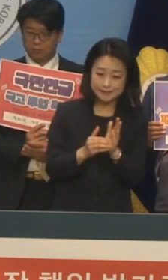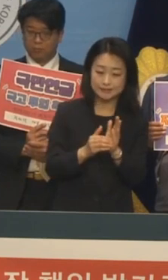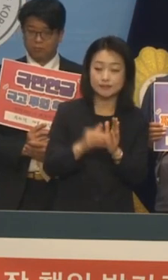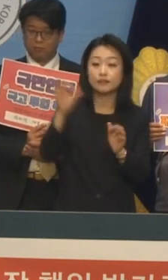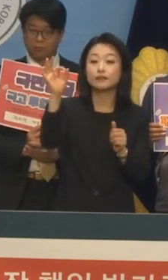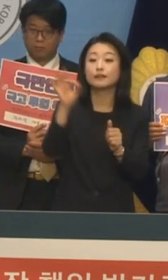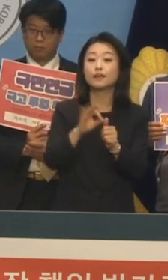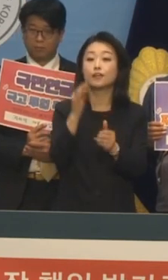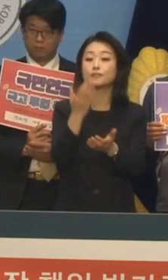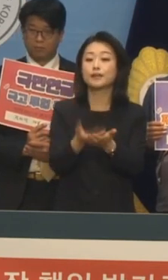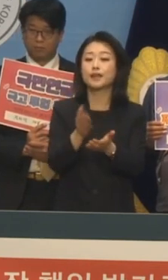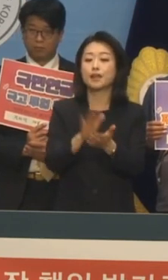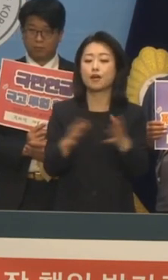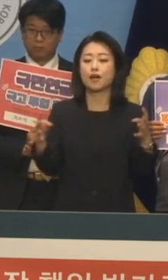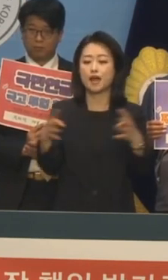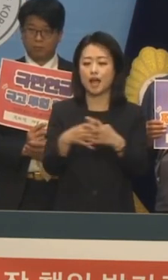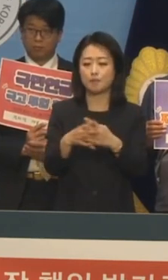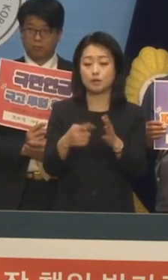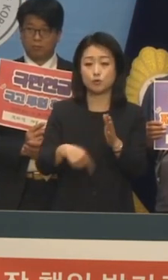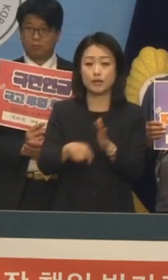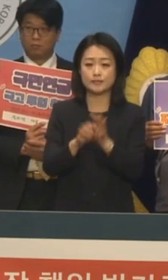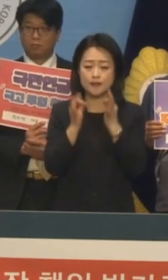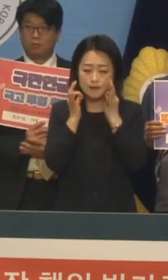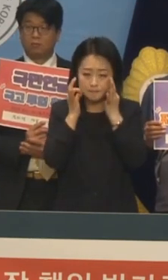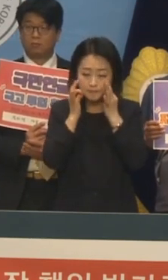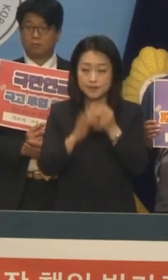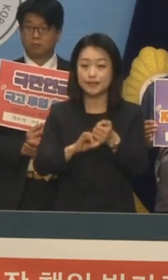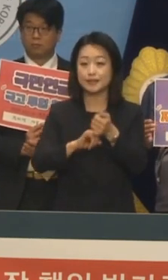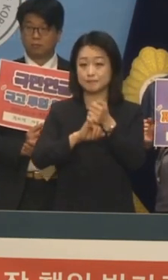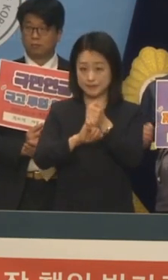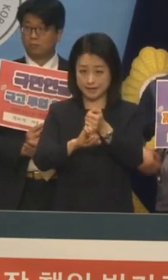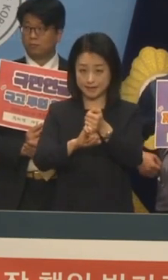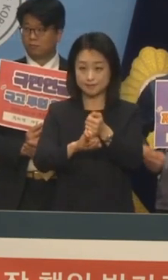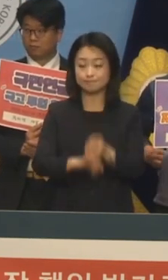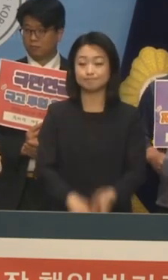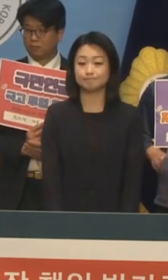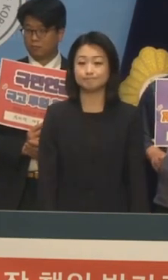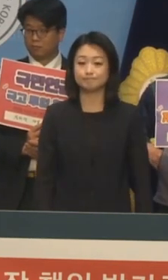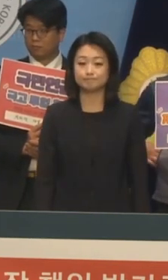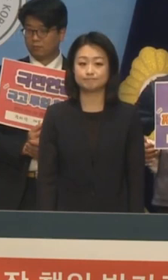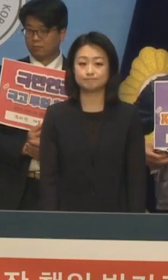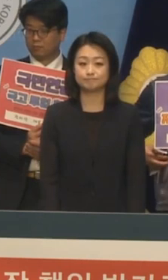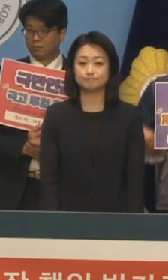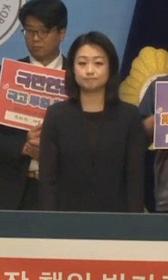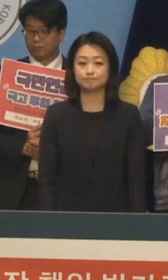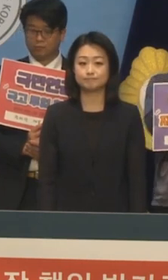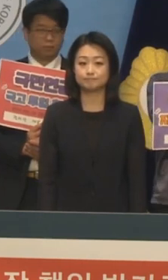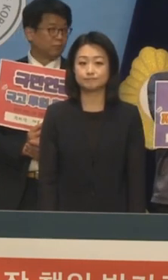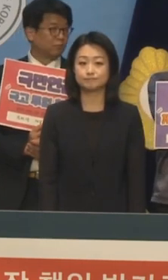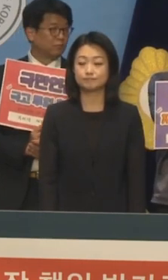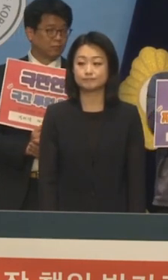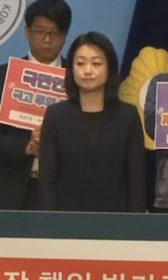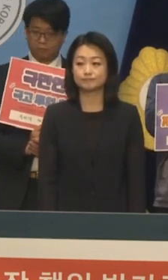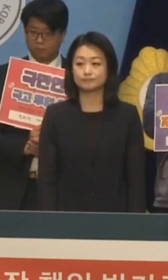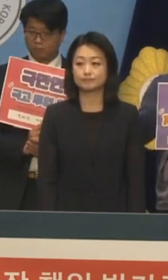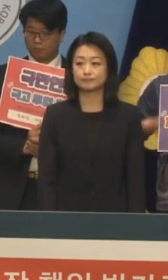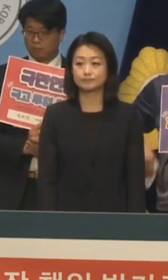개혁안을 합의할 수 있도록 최선을 다하겠습니다. 이상입니다.